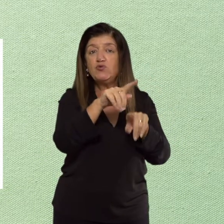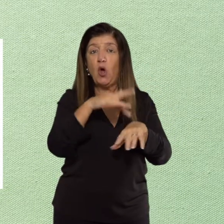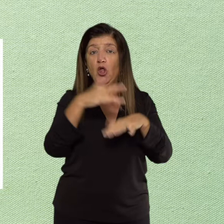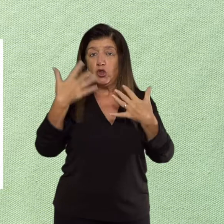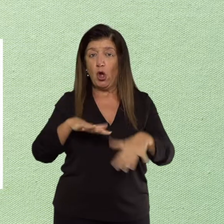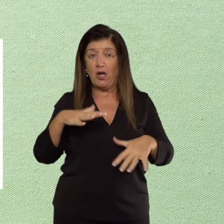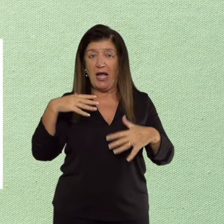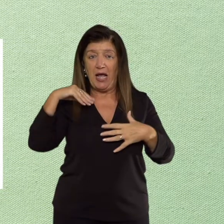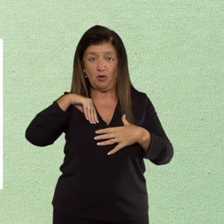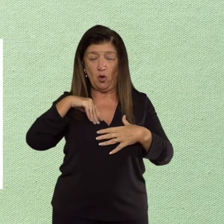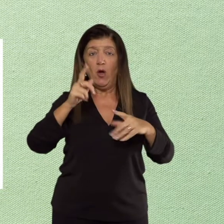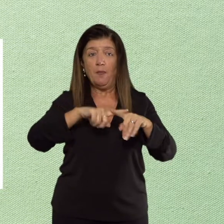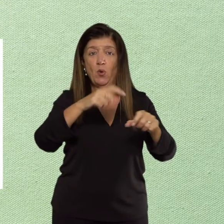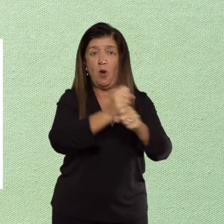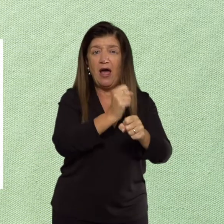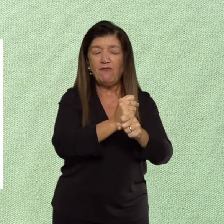se